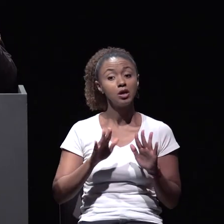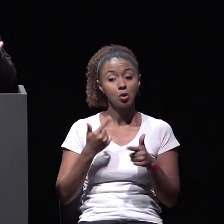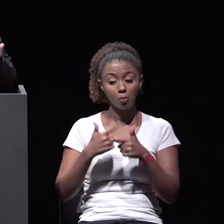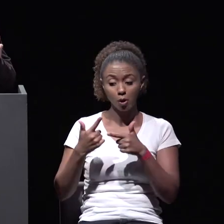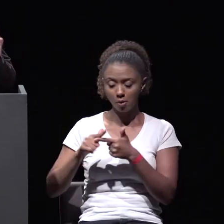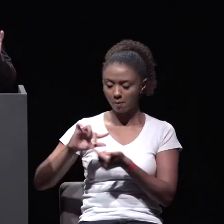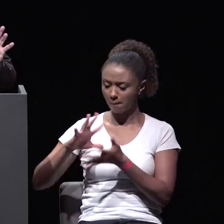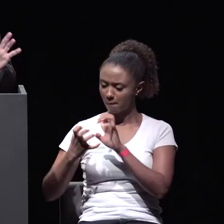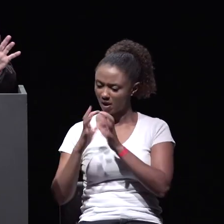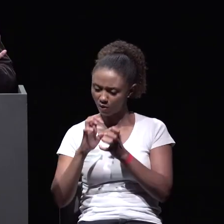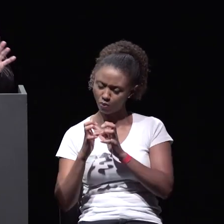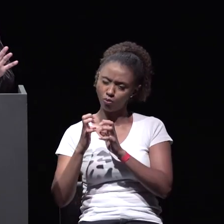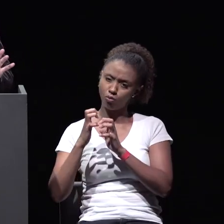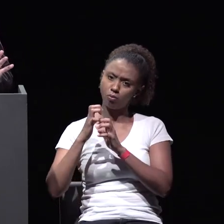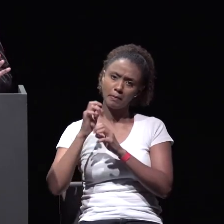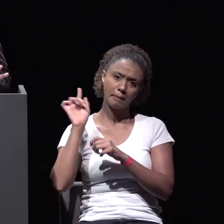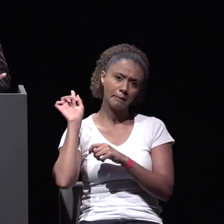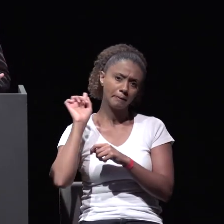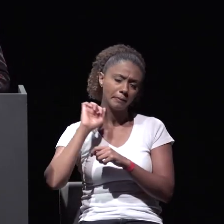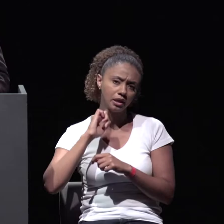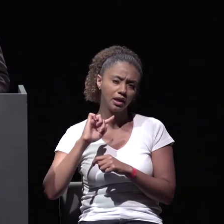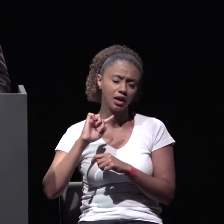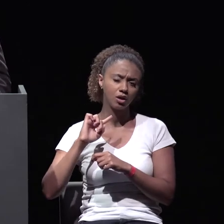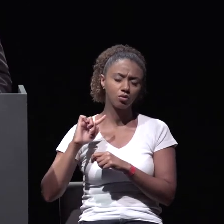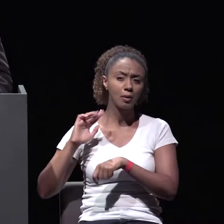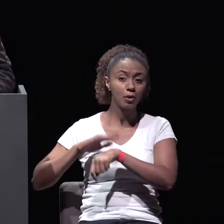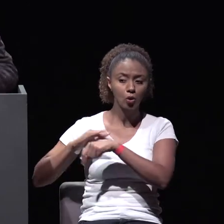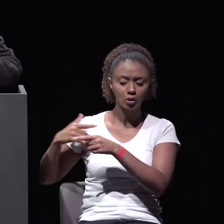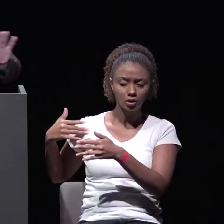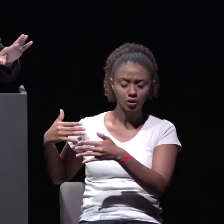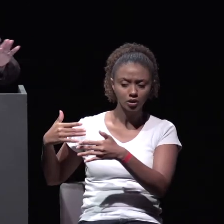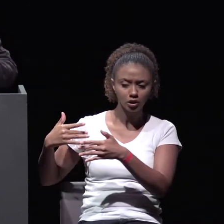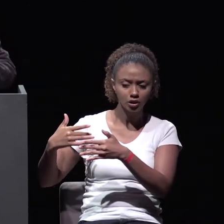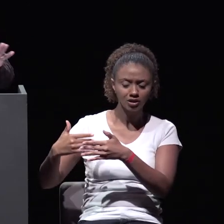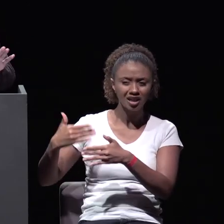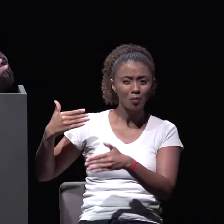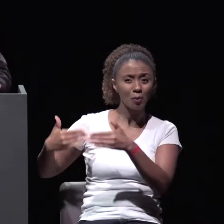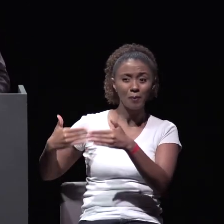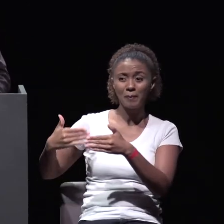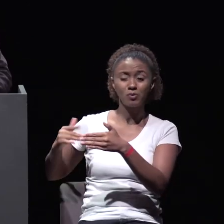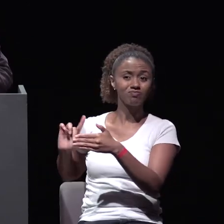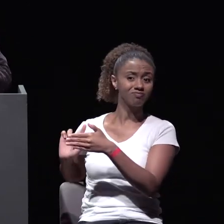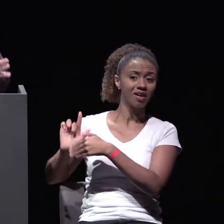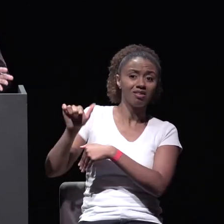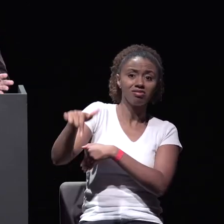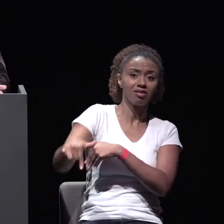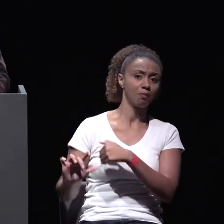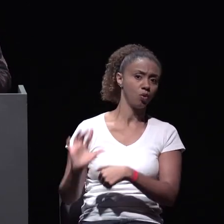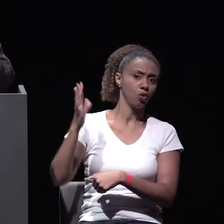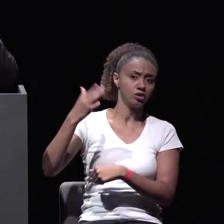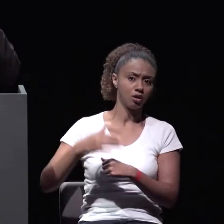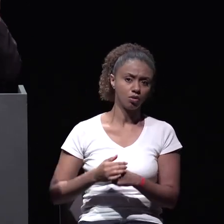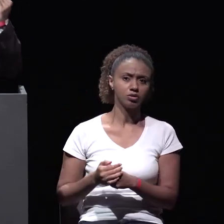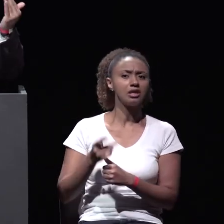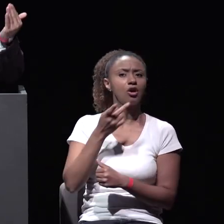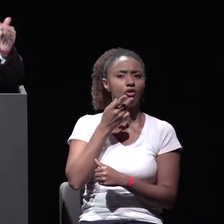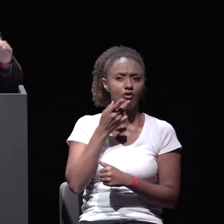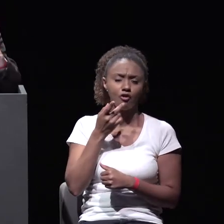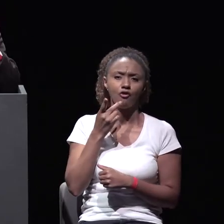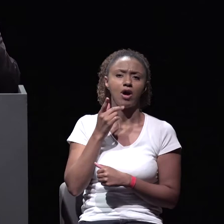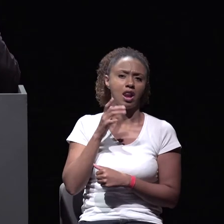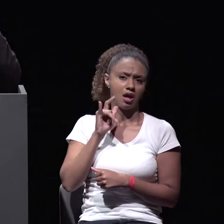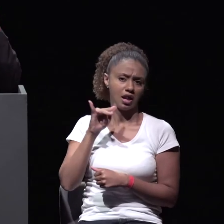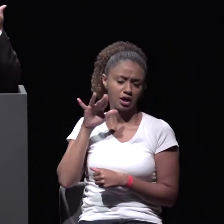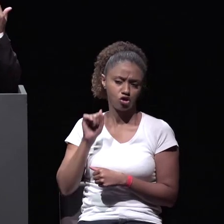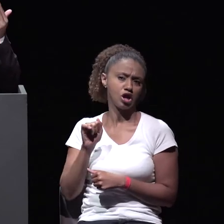barroco mineiro que se barroco cronologicamente aconteceria num período bastante posterior a gente fala da produção da legenda edinho ápice da sua